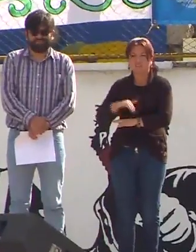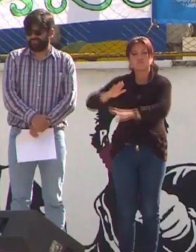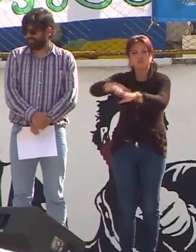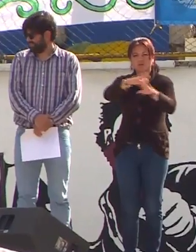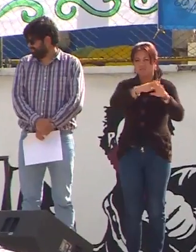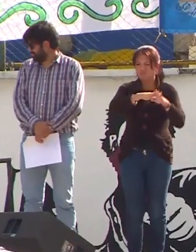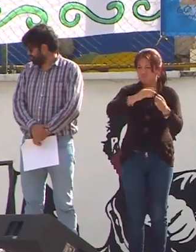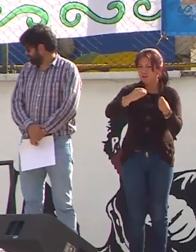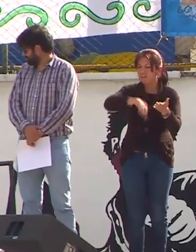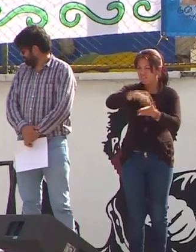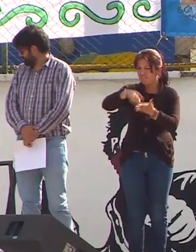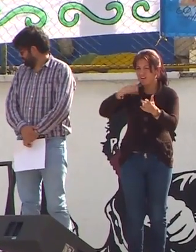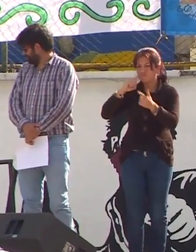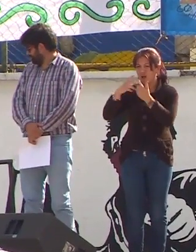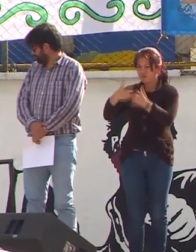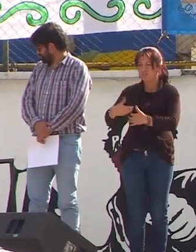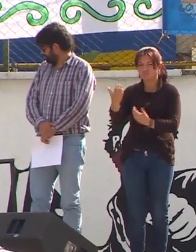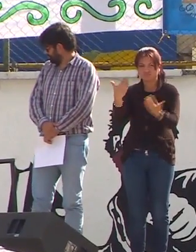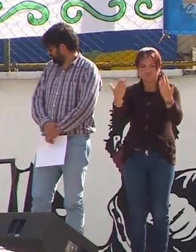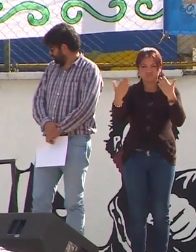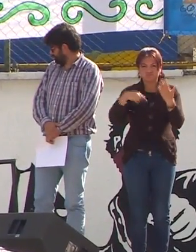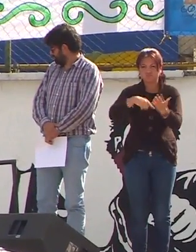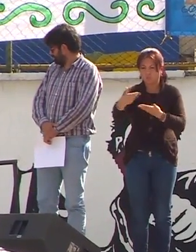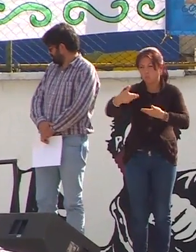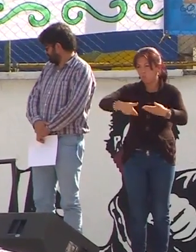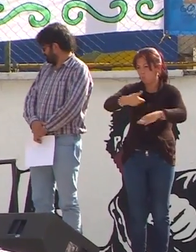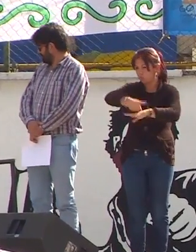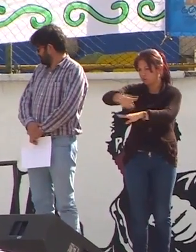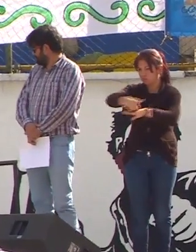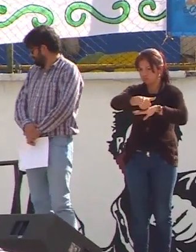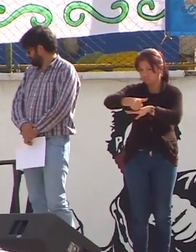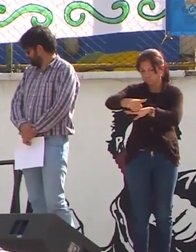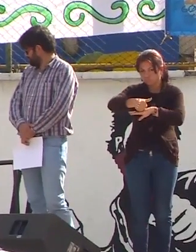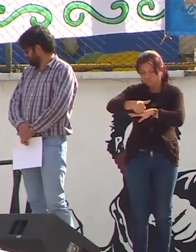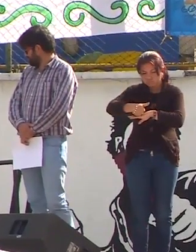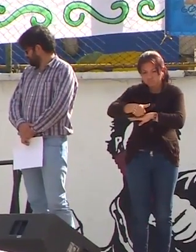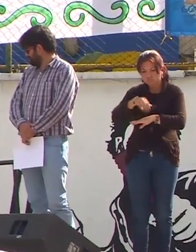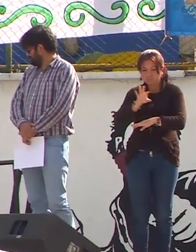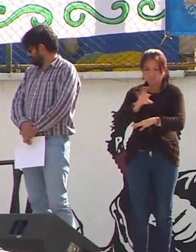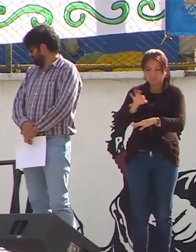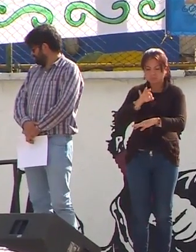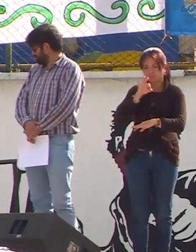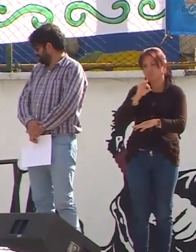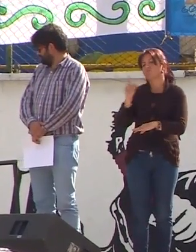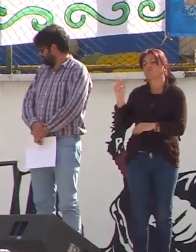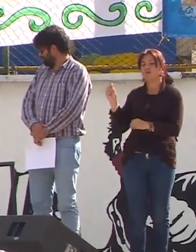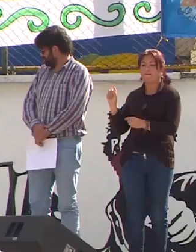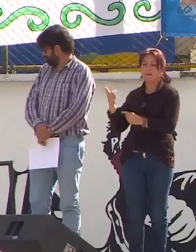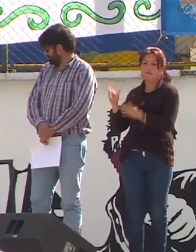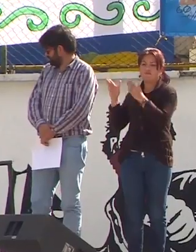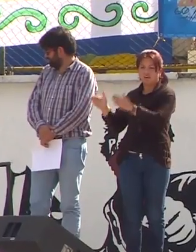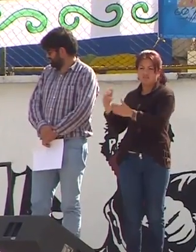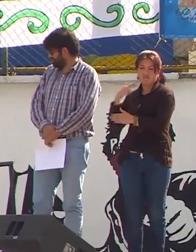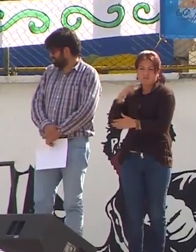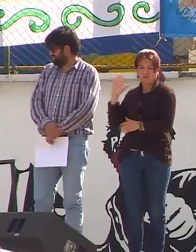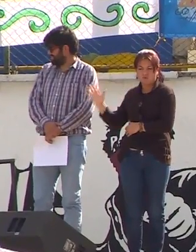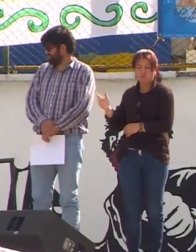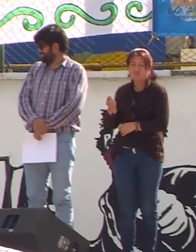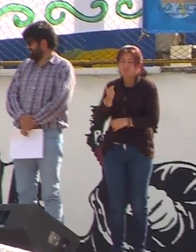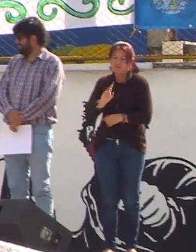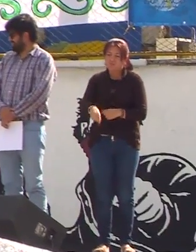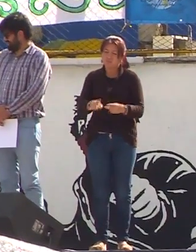fase. Ya tenemos también la licencia del Instituto Distrital de